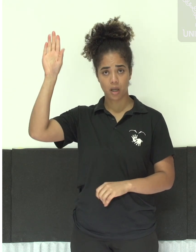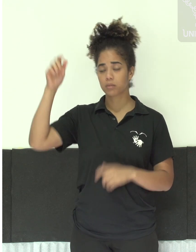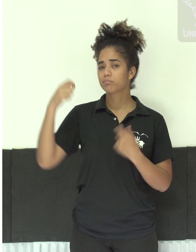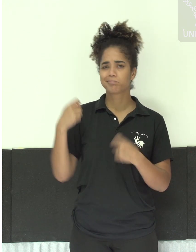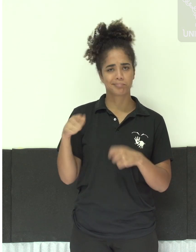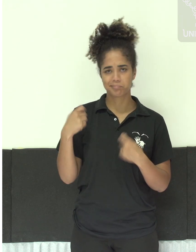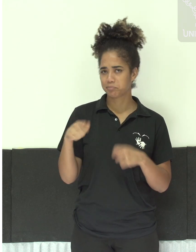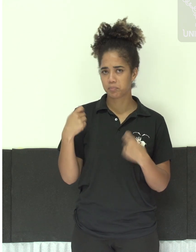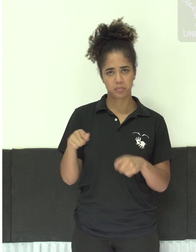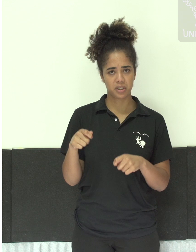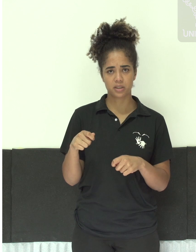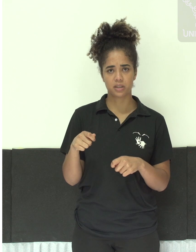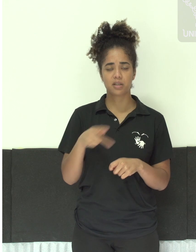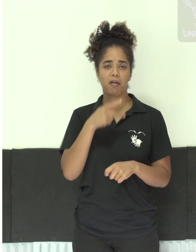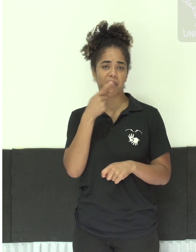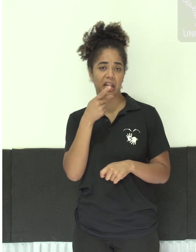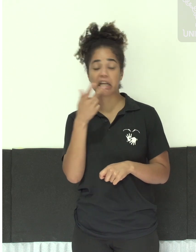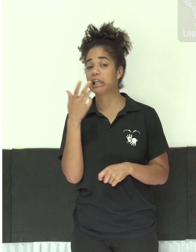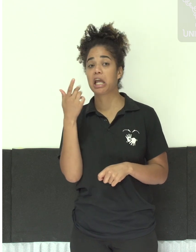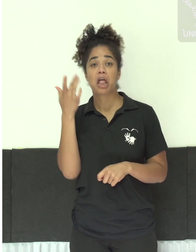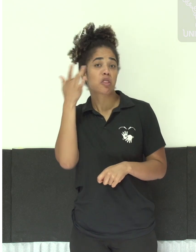alegar desconhecimento.